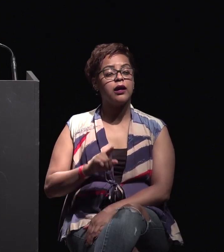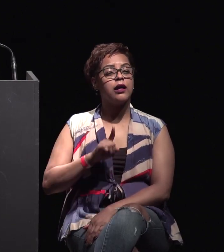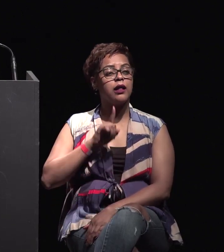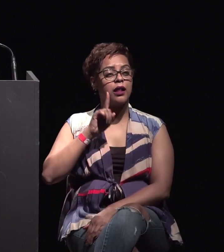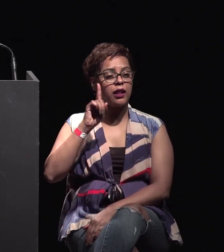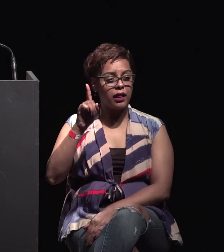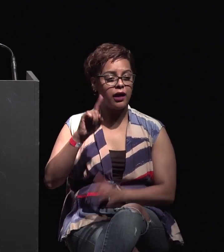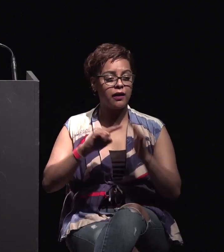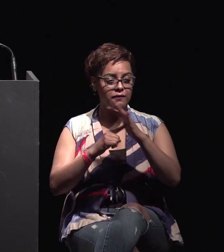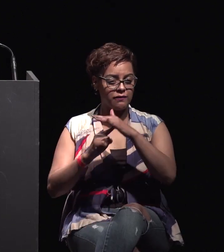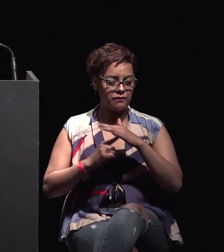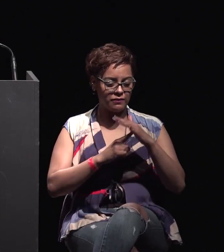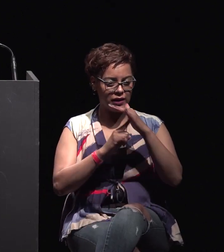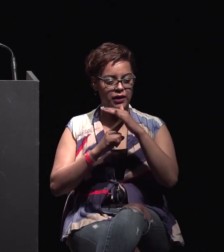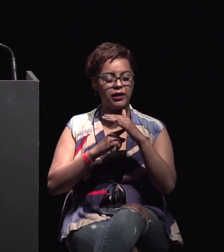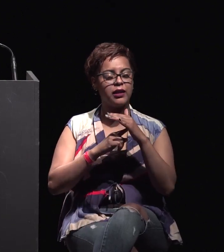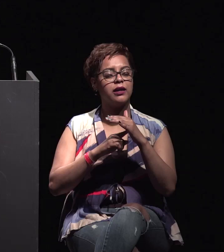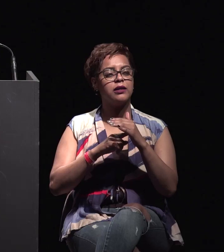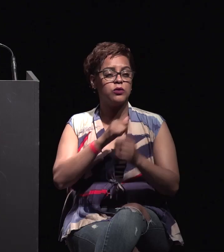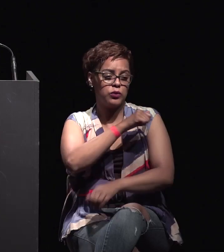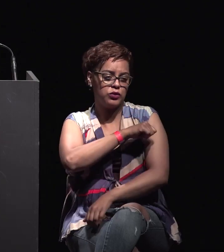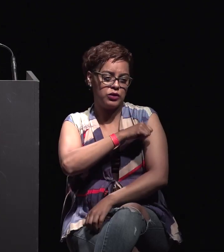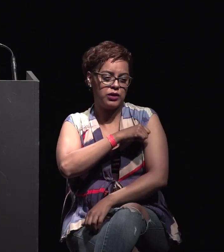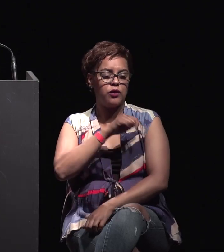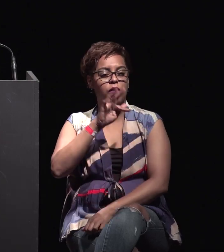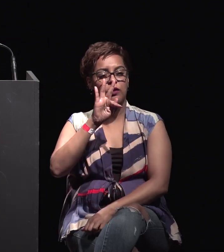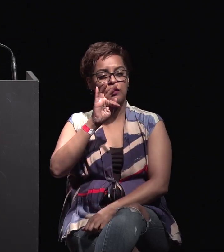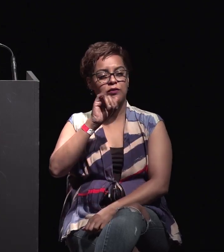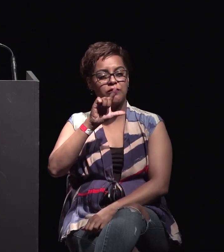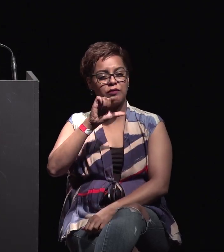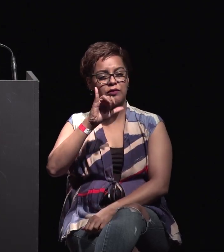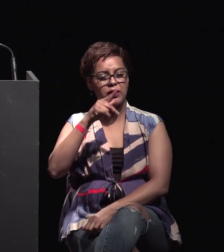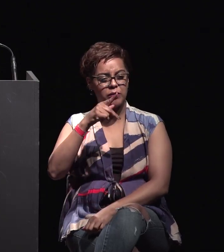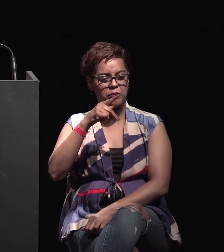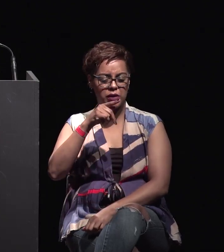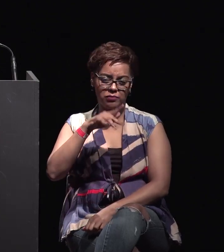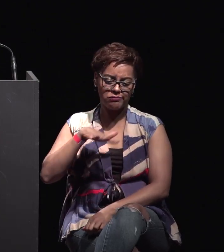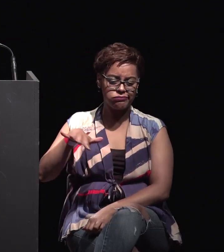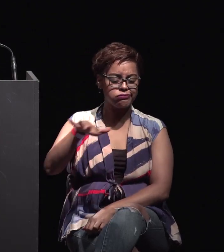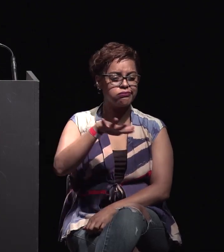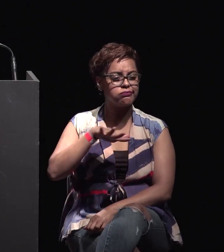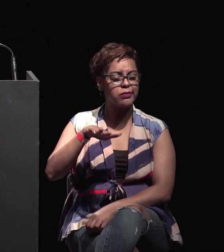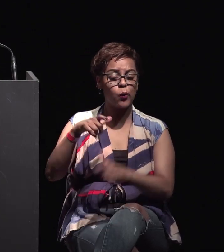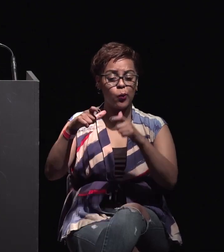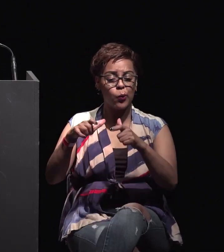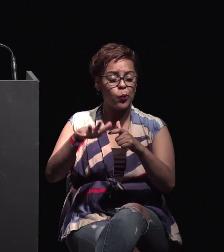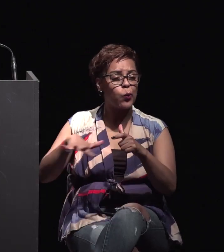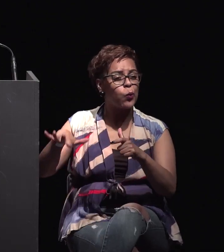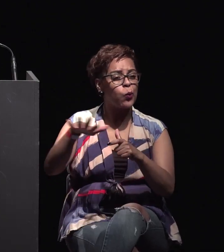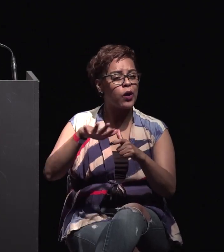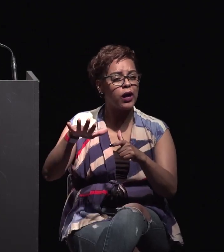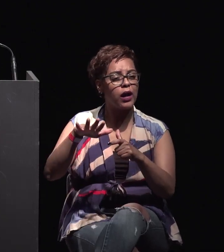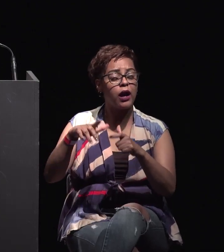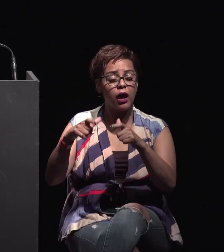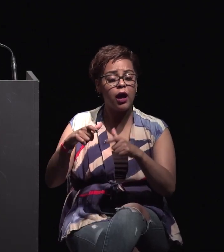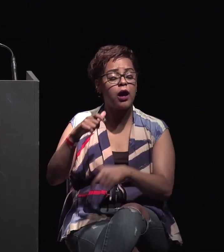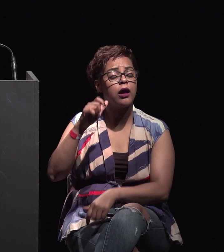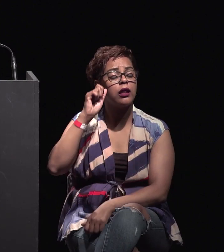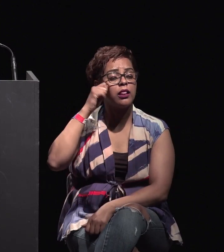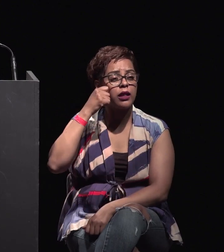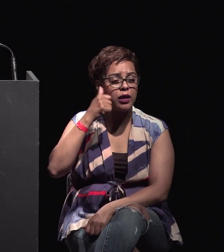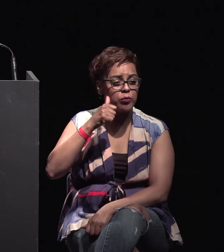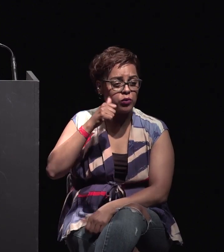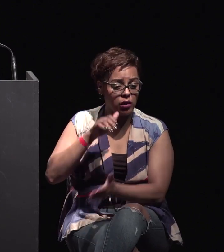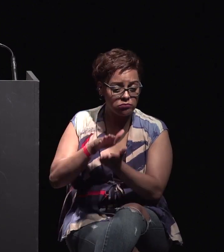de Paraty, de 2016, demarcou um espaço novo para as mulheres negras nos